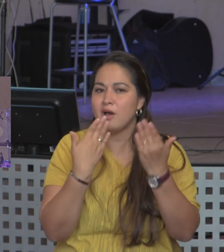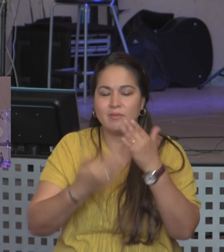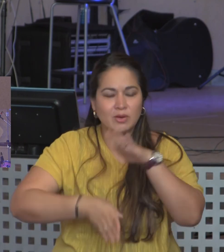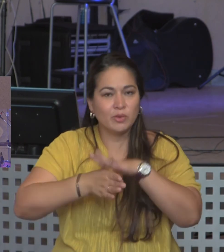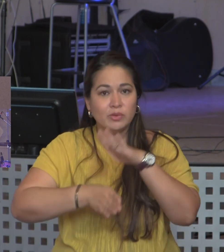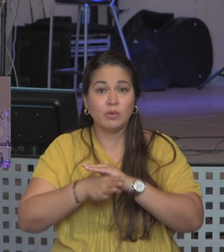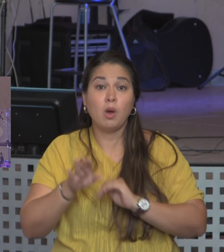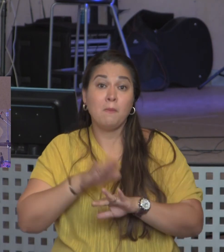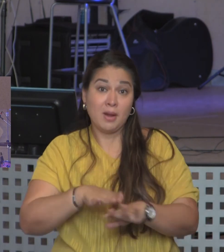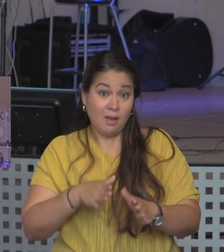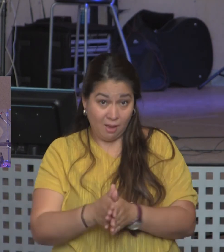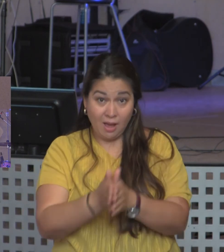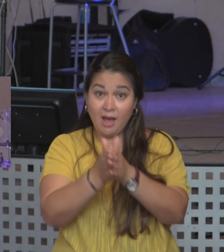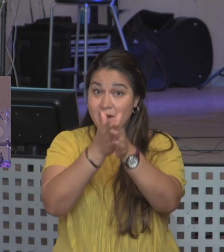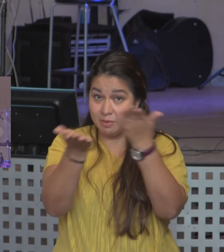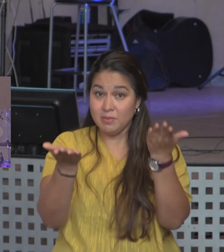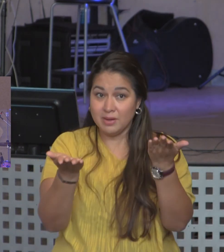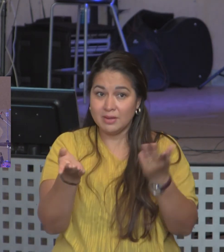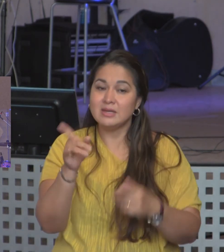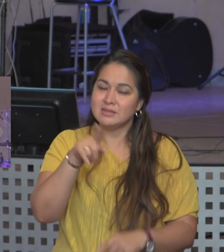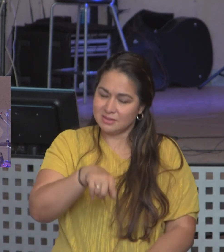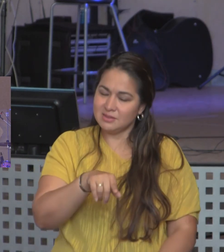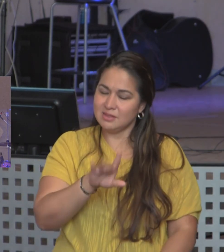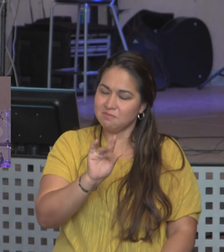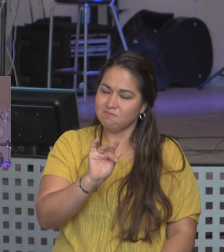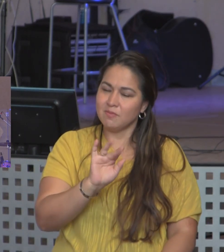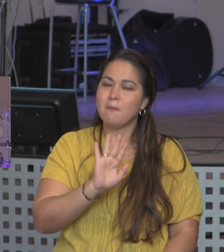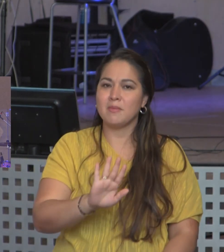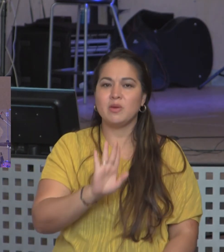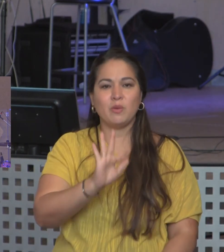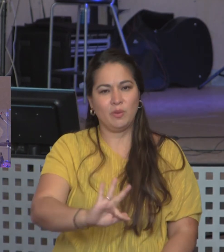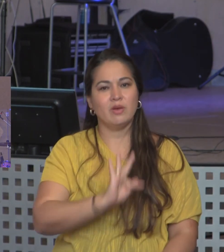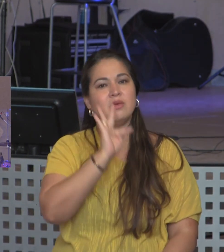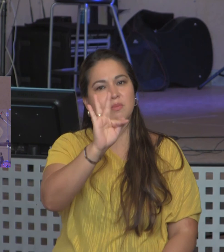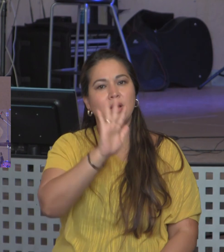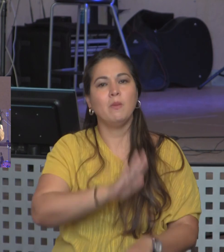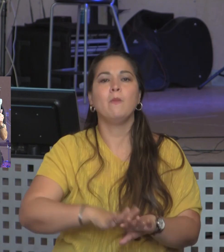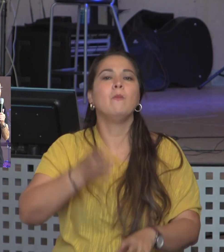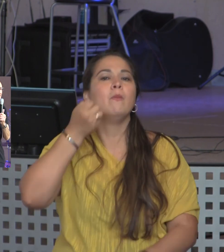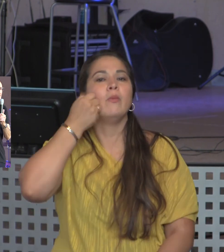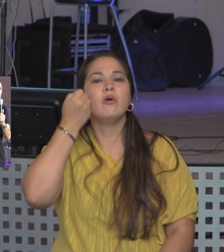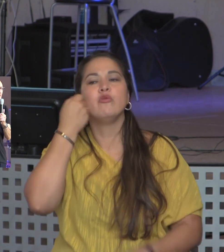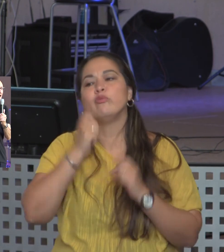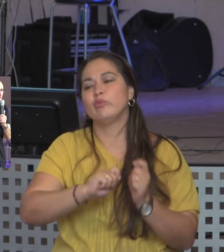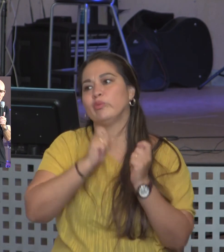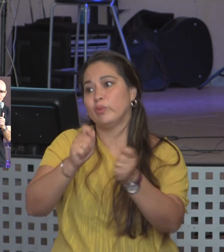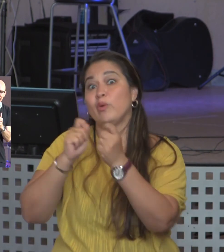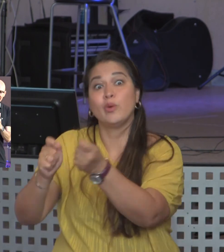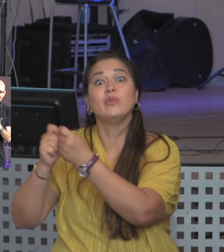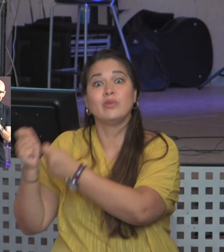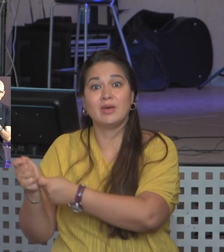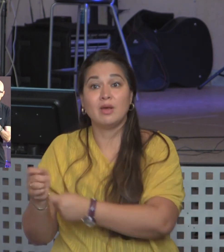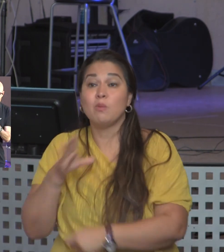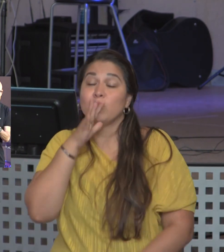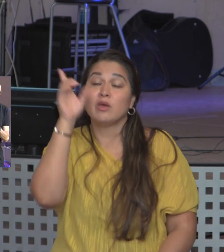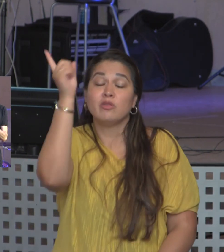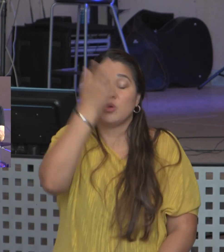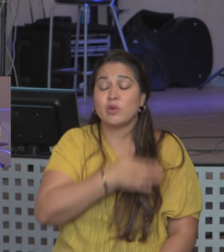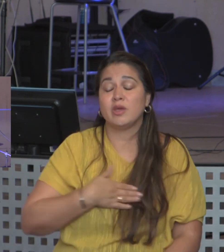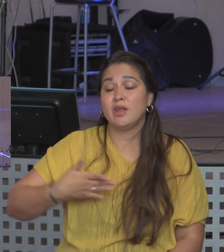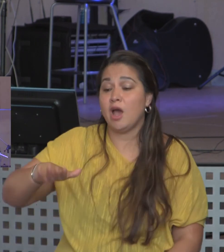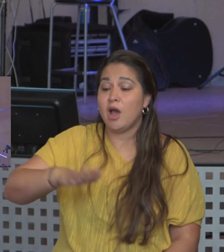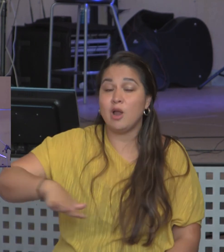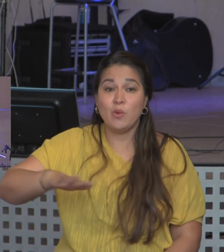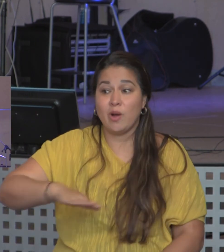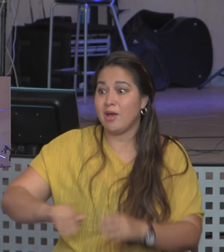ánimo, sino para dar fruto. Nos está llevando a algún lugar. Esa es